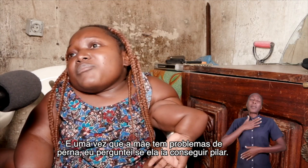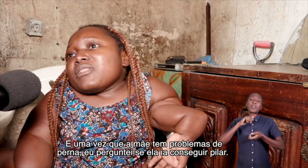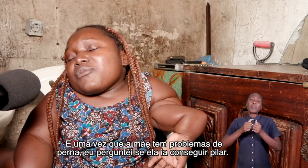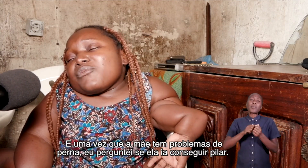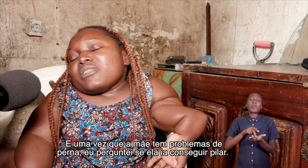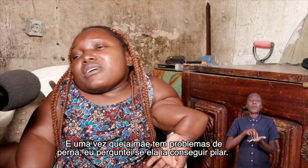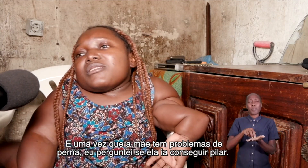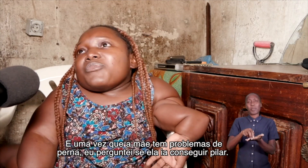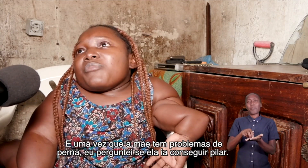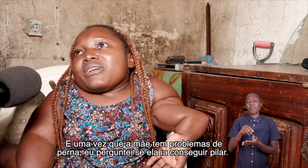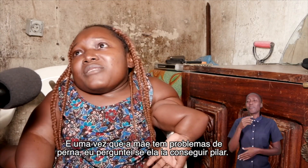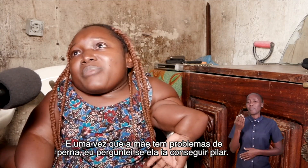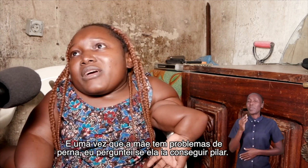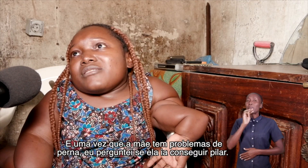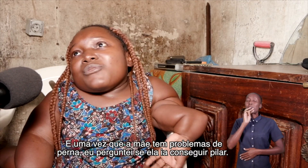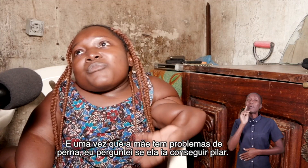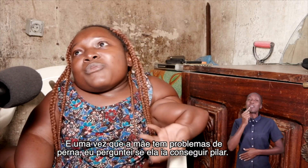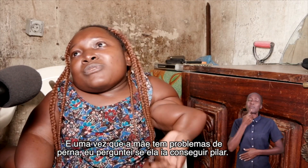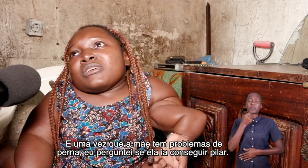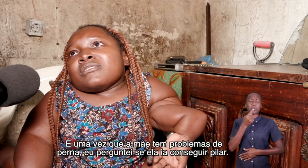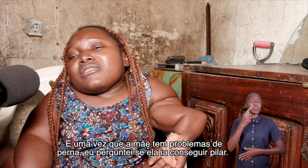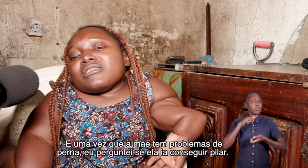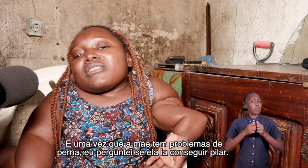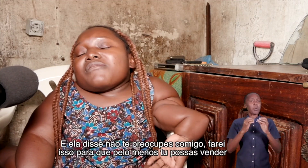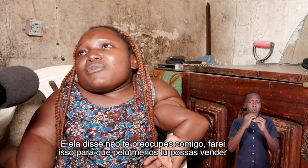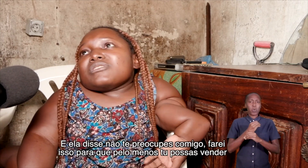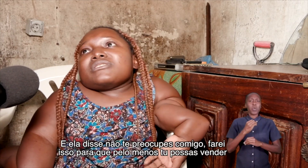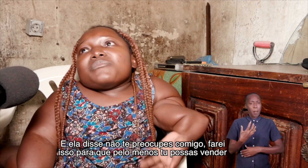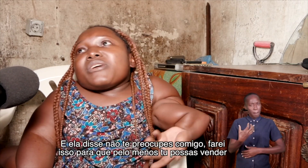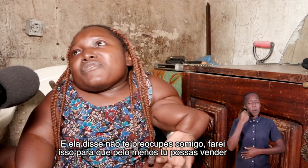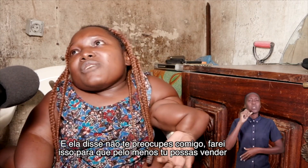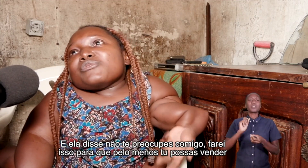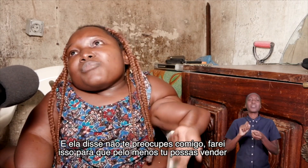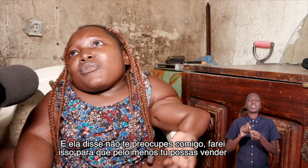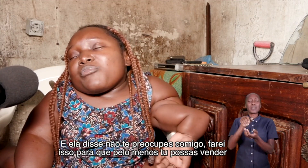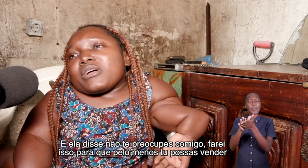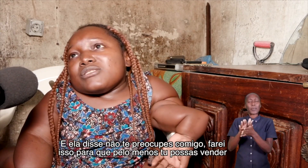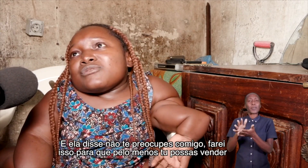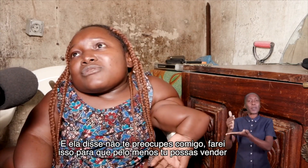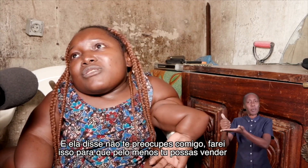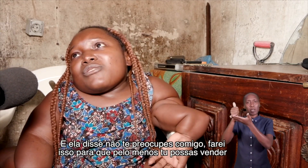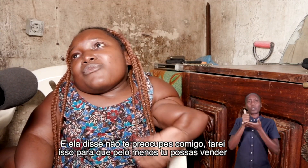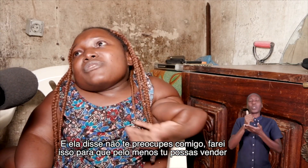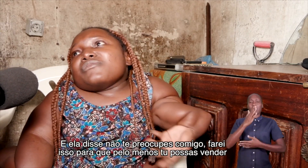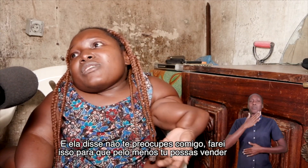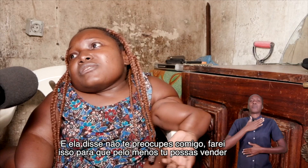pinar como ela tem que tomar de perna. Eu lhe perguntei, que ela vai conseguir ser minha filha, não se preocupe, faz isso. Eu ia fazer